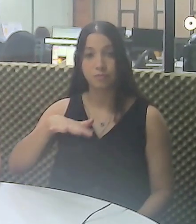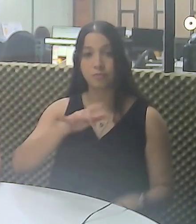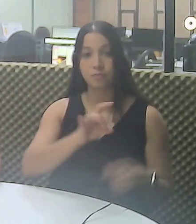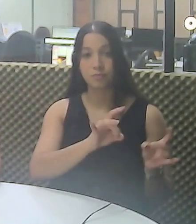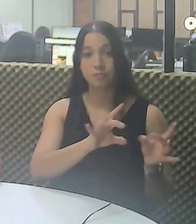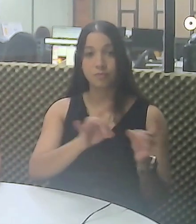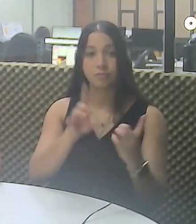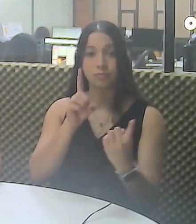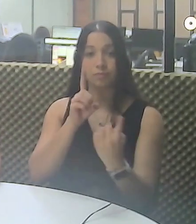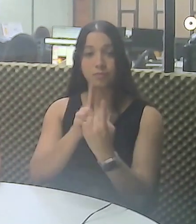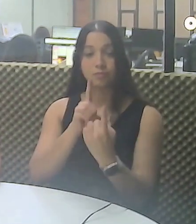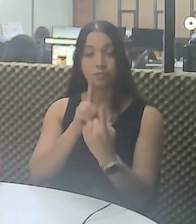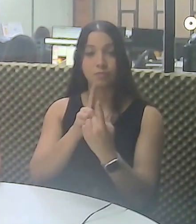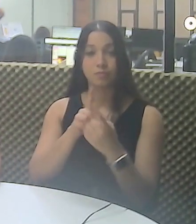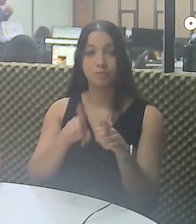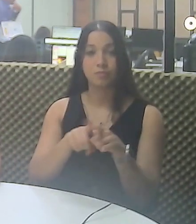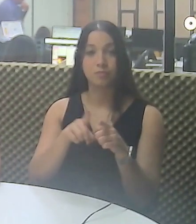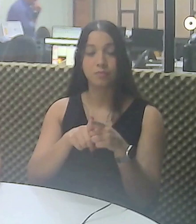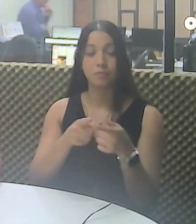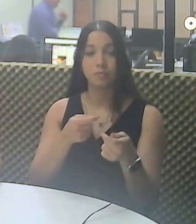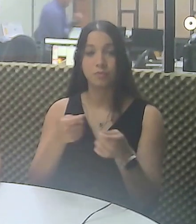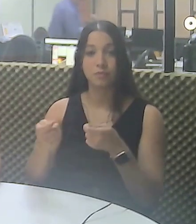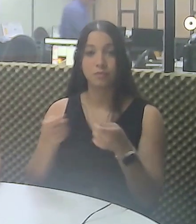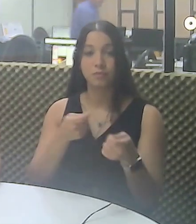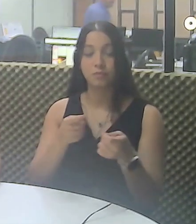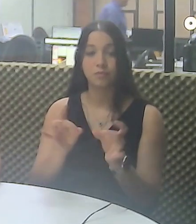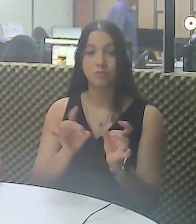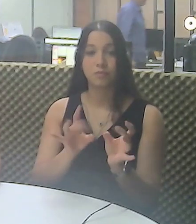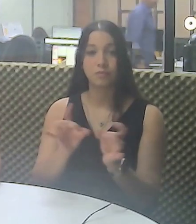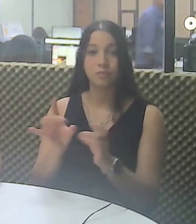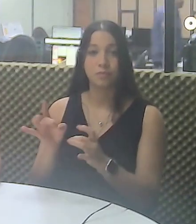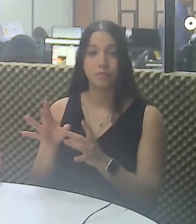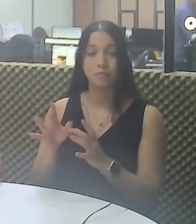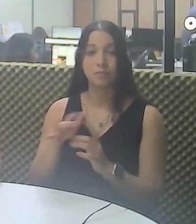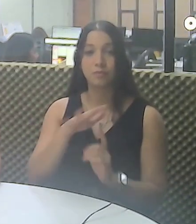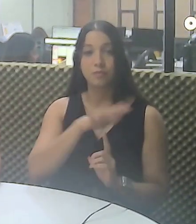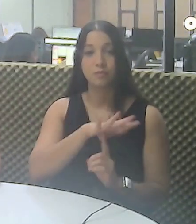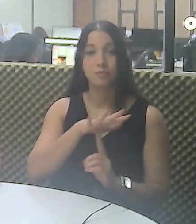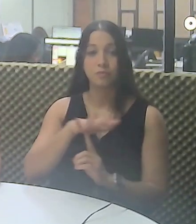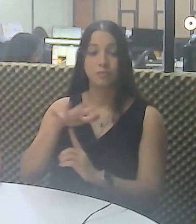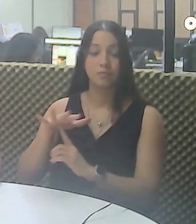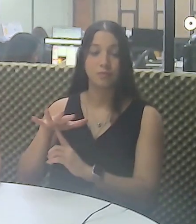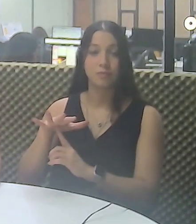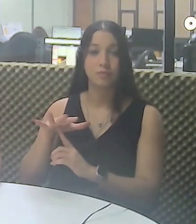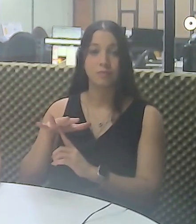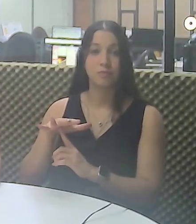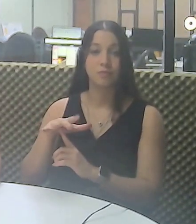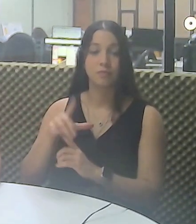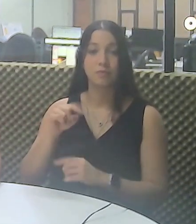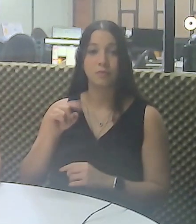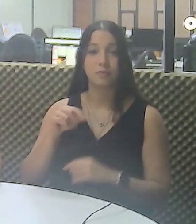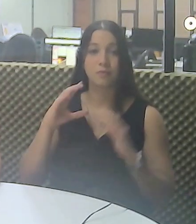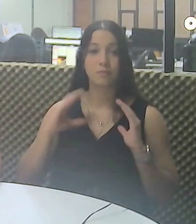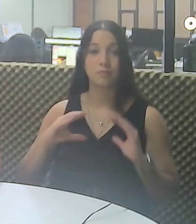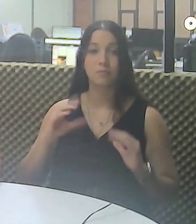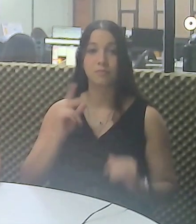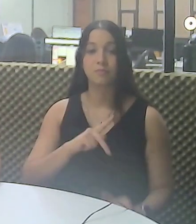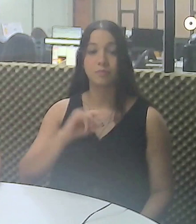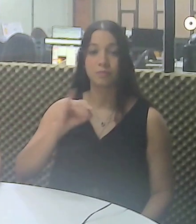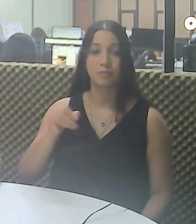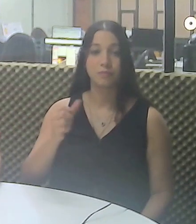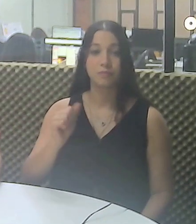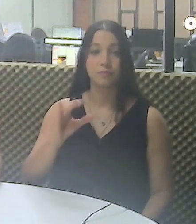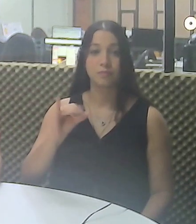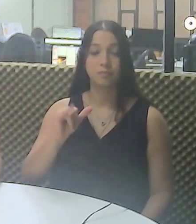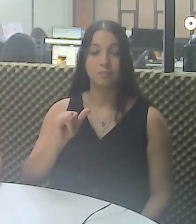aos consumidores e movimentação econômica, o condomínio público, também chamado de ambulódromo, está localizado na Praça Professor Jaci